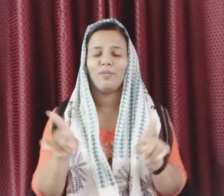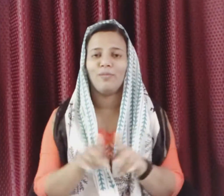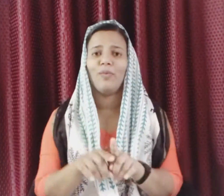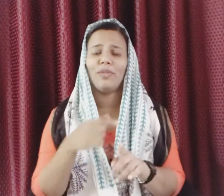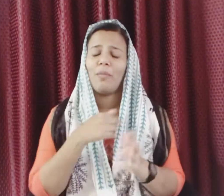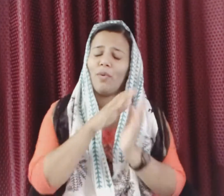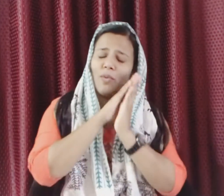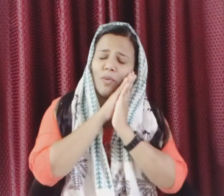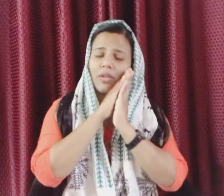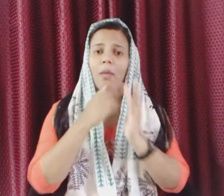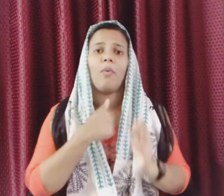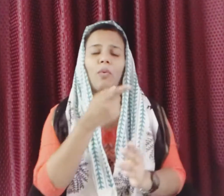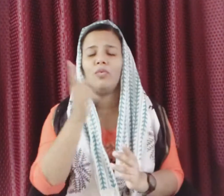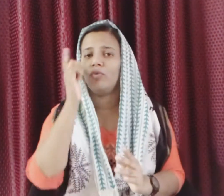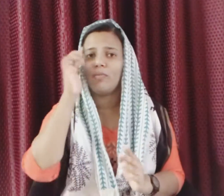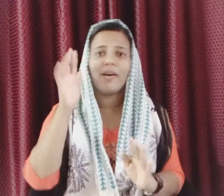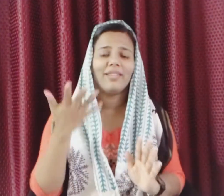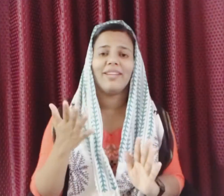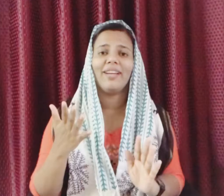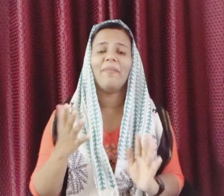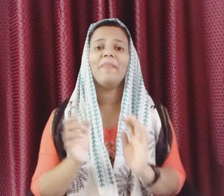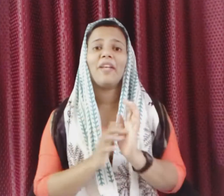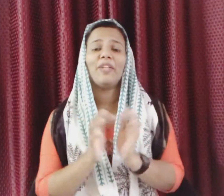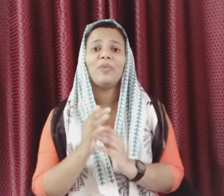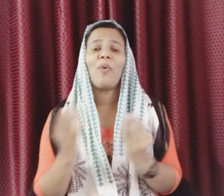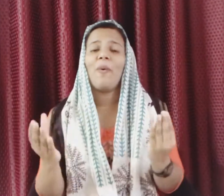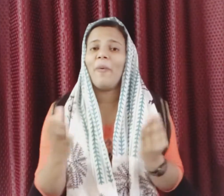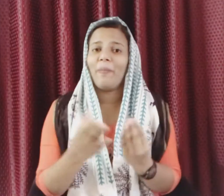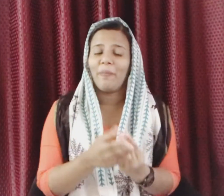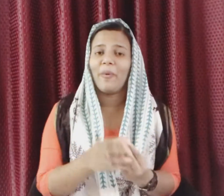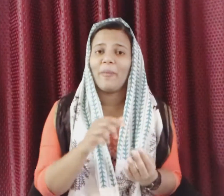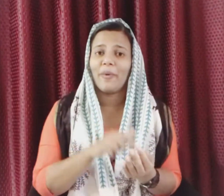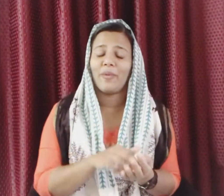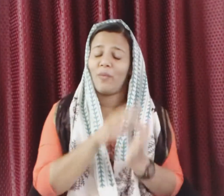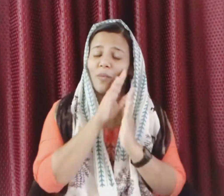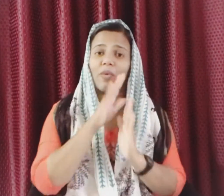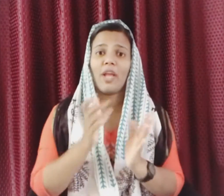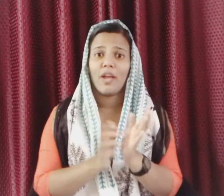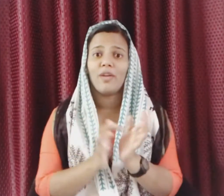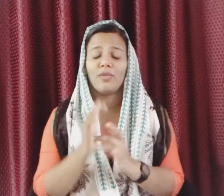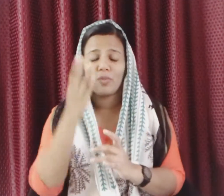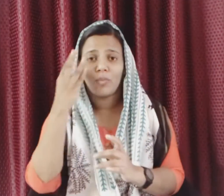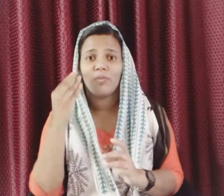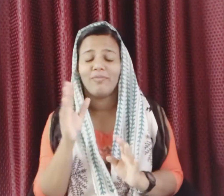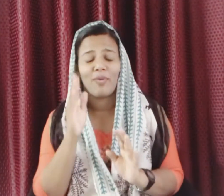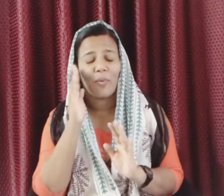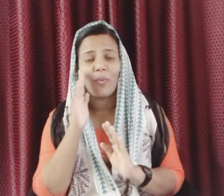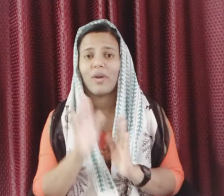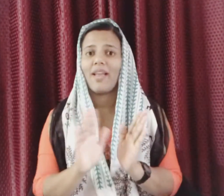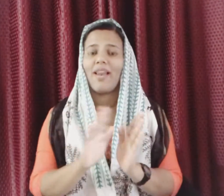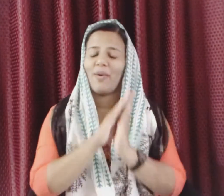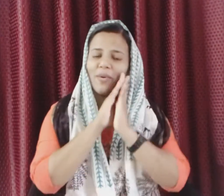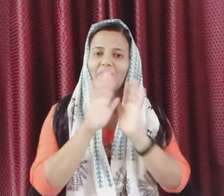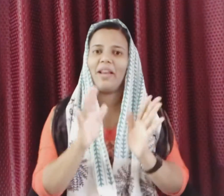പ്രിയപ്പെട്ടവരെ, നമ്മൾ കിടന്നുറങ്ങി, പക്ഷേ നമ്മളൊന്നും അറിയാതെ ഉറങ്ങിയപ്പോഴും കർത്താവ് നമ്മുടെ കൂടെ ഇരുന്ന് അമേൻ ഉറങ്ങാതെ ഉറക്കം തൂങ്ങാതെ നമ്മളെ കാവൽ